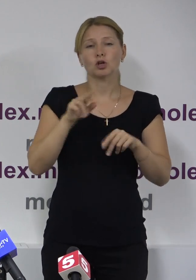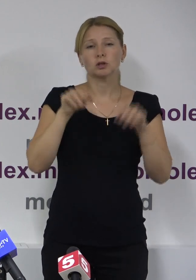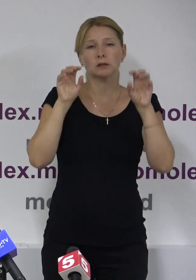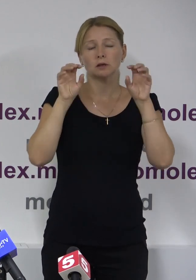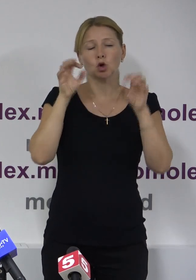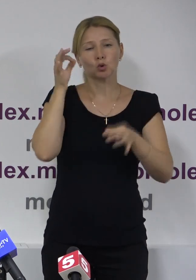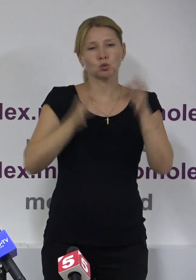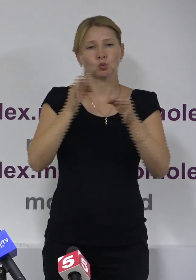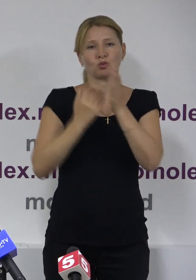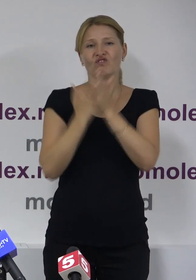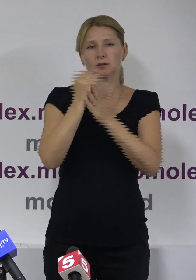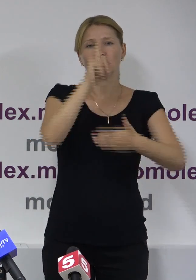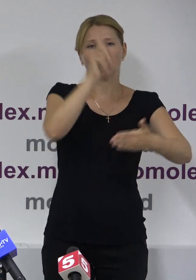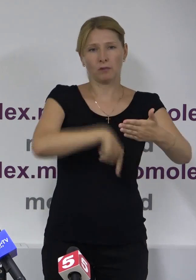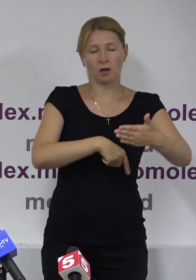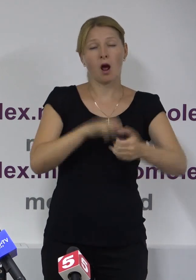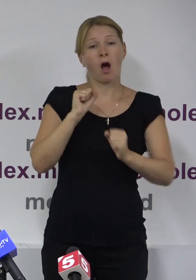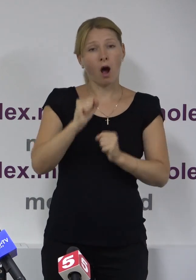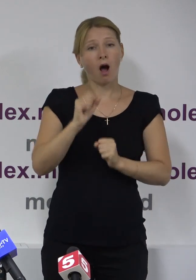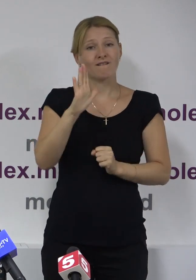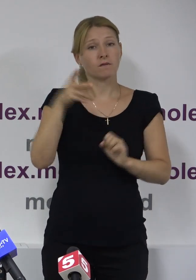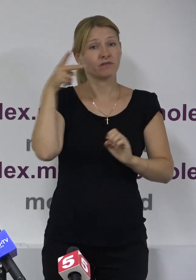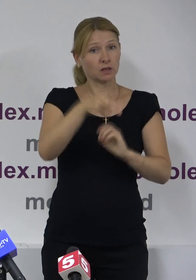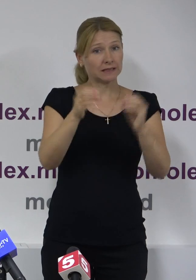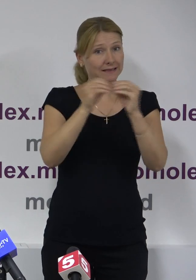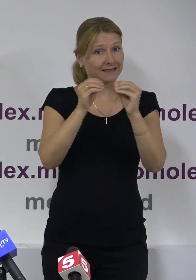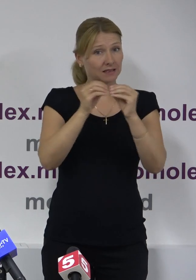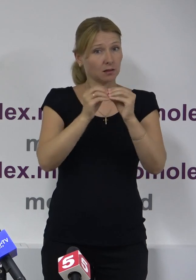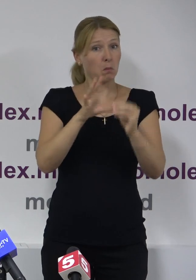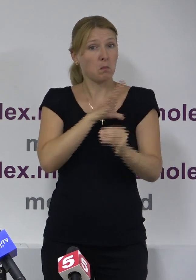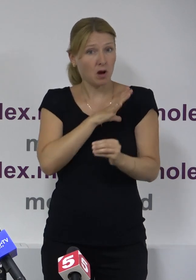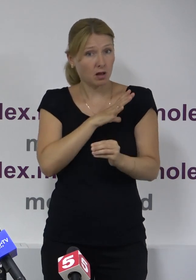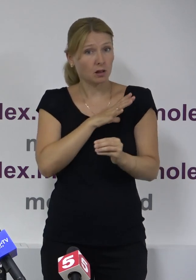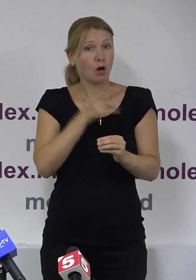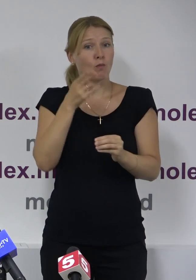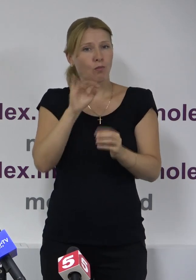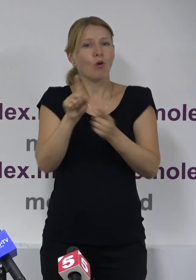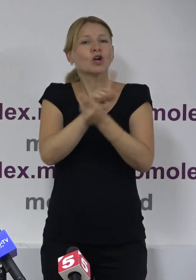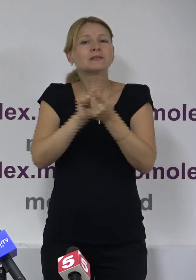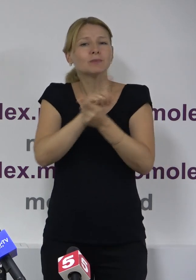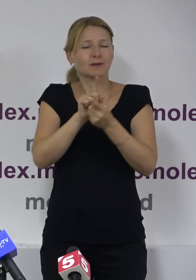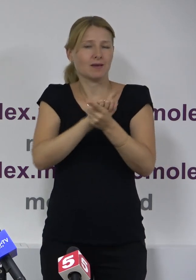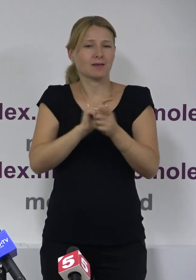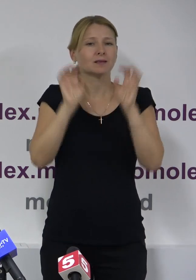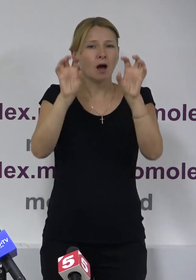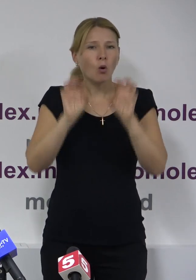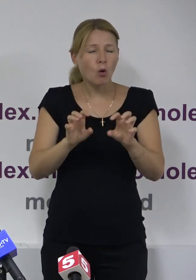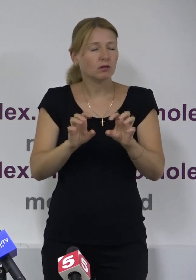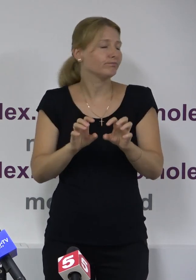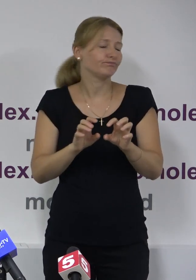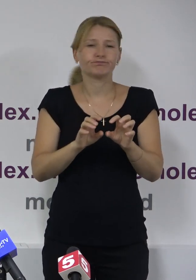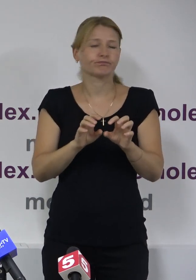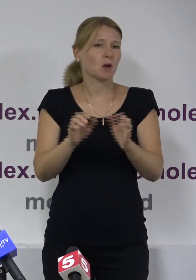iar referendumul din 2010, dacă vă amintiți, care a fost unul de asemenea pentru modificarea Constituției, nu a putut fi validat din